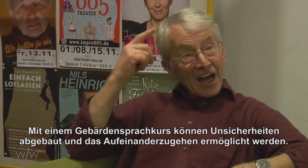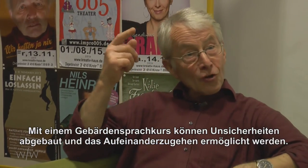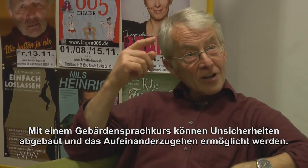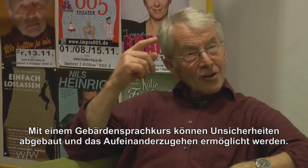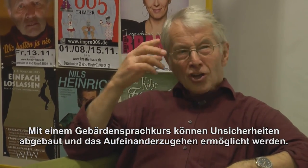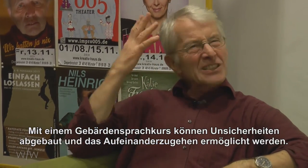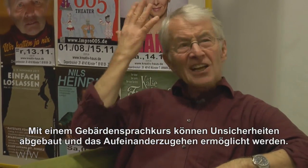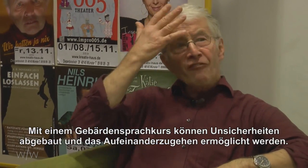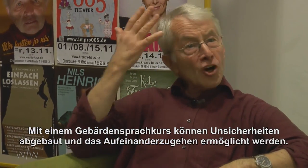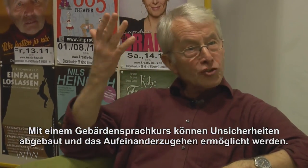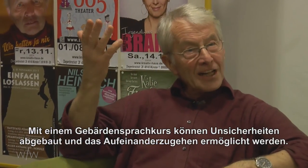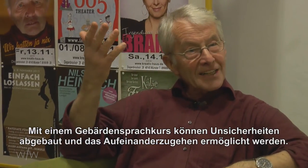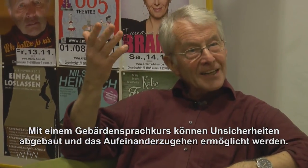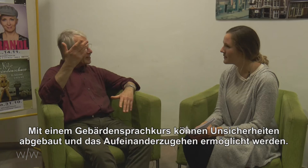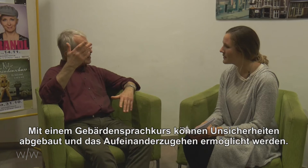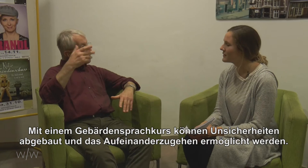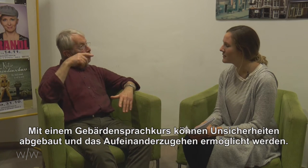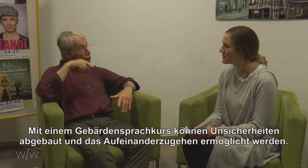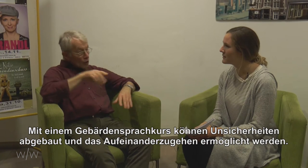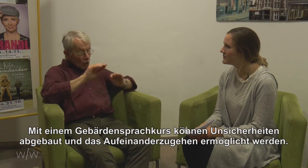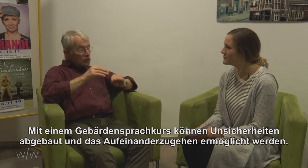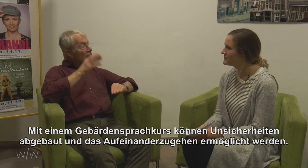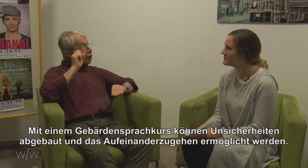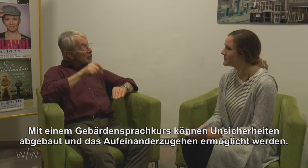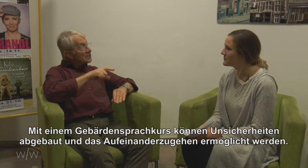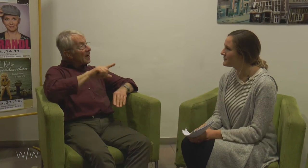können Unsicherheiten abgebaut und das Aufeinanderzugehen ermöglicht werden.